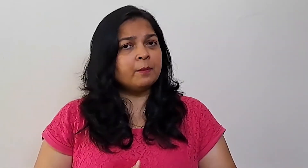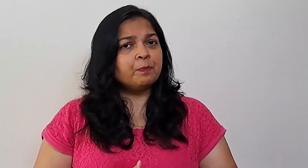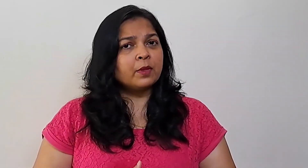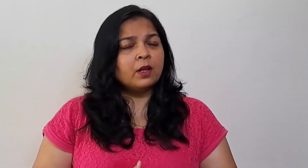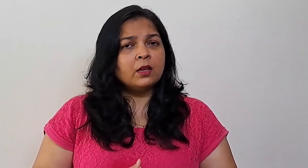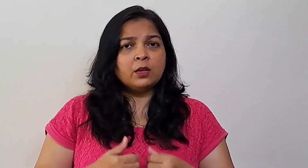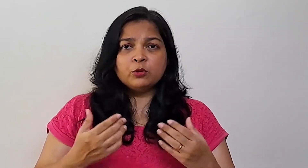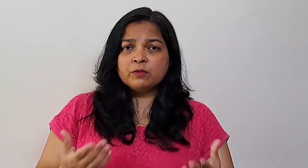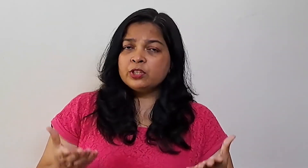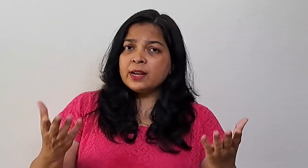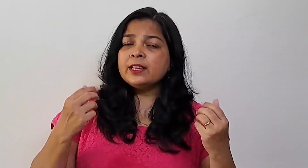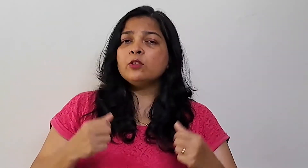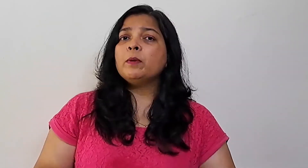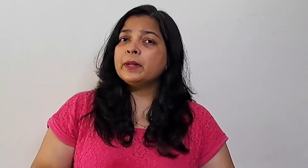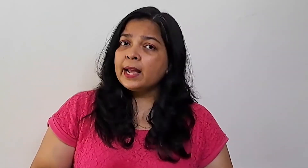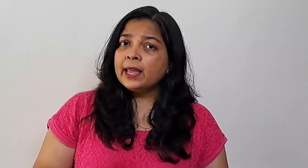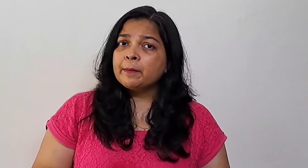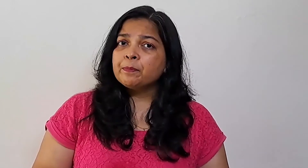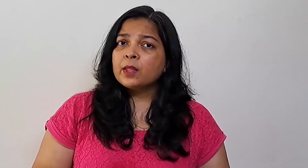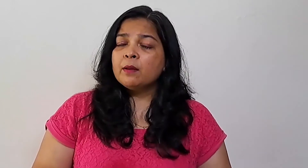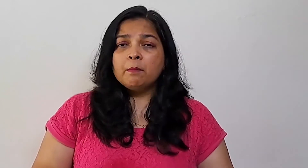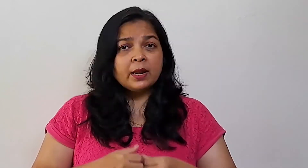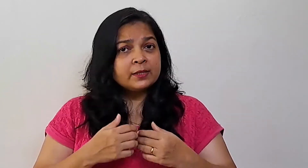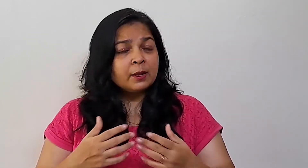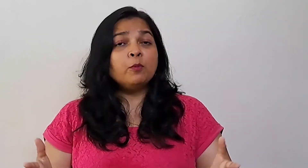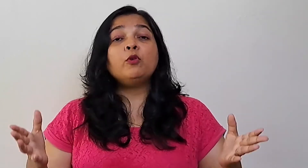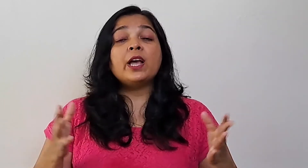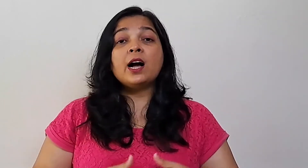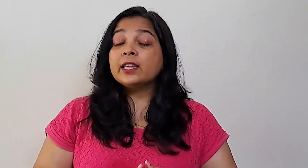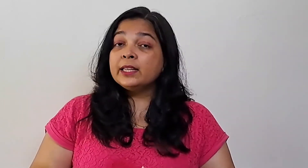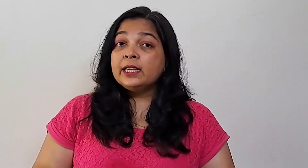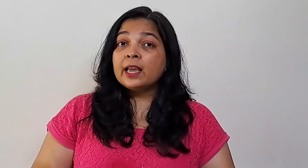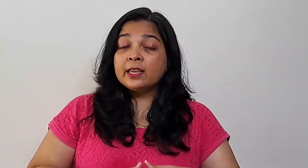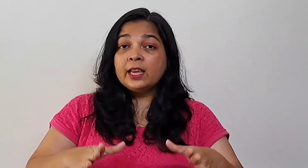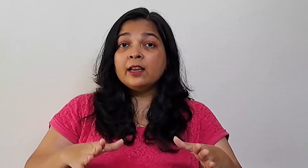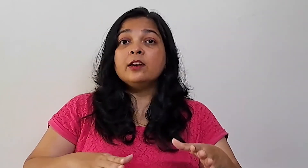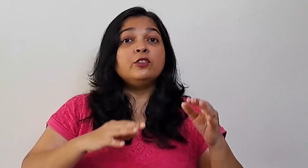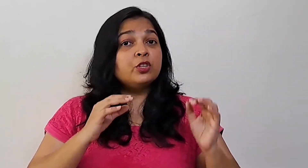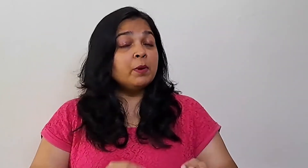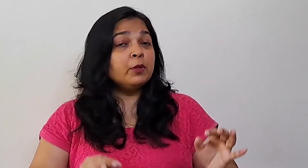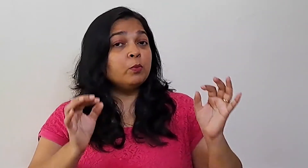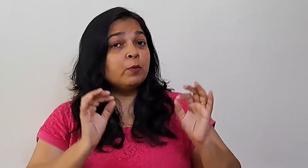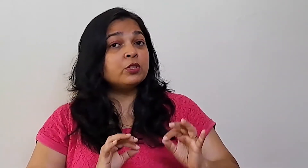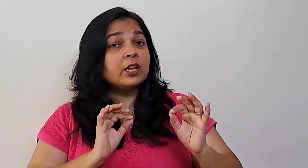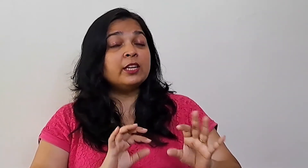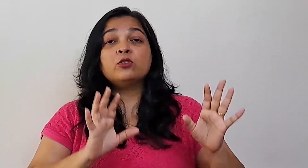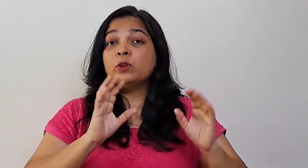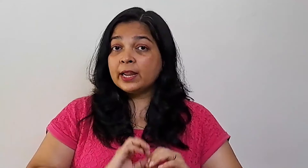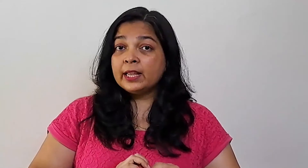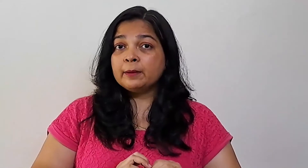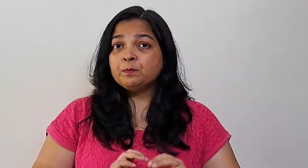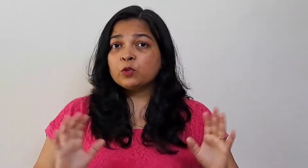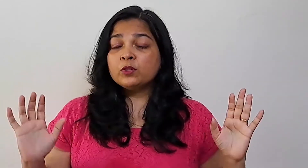ਕਿਹਾ ਕਿ ਮੈਨੂੰ ਵਿਸ਼ਵਾਸ ਆ ਕਿ ਤੁਹਾਨੂੰ ਪਤਾ ਆ, ਮੈਂ ਸਾਰਿਆਂ ਨੂੰ ਆਗਿਆ ਦਿੱਤੀ ਆ ਕਿ ਜਦੋਂ ਵੀ ਤੁਹਾਨੂੰ